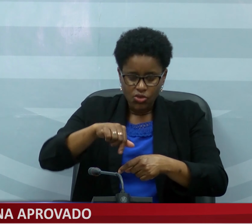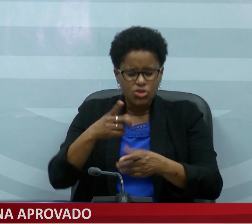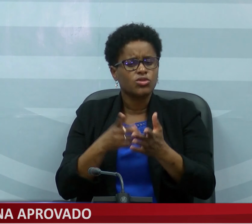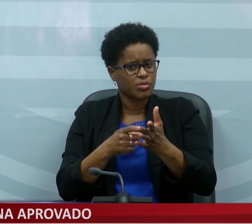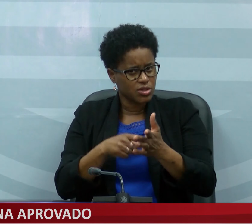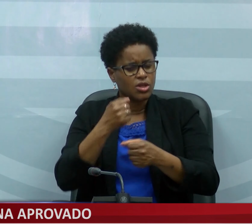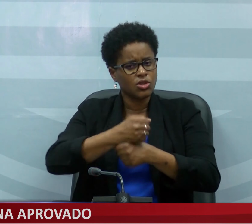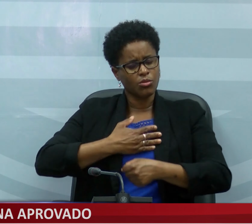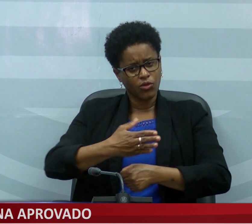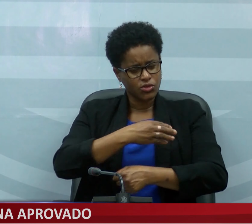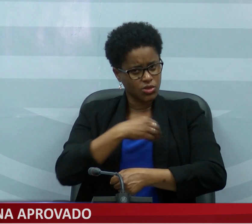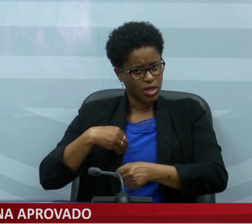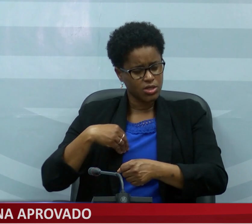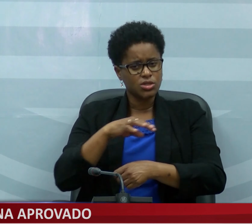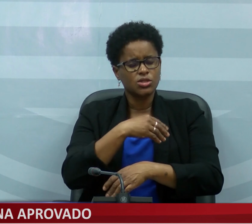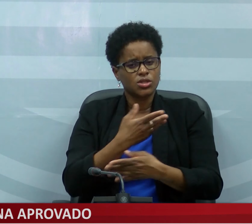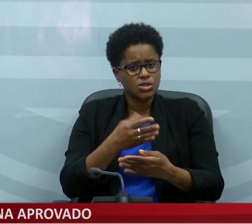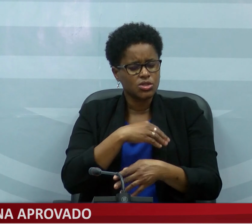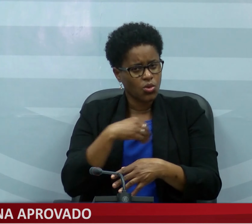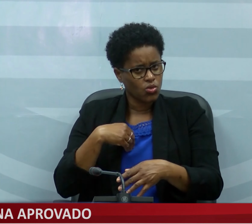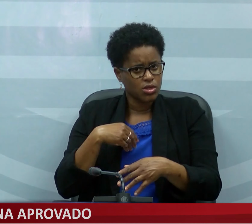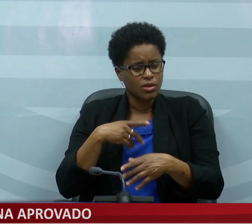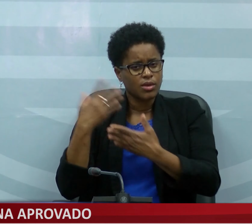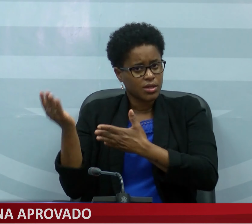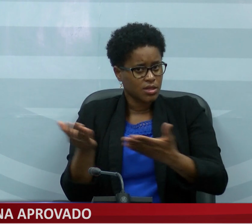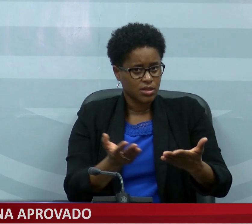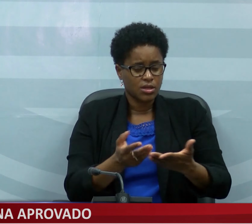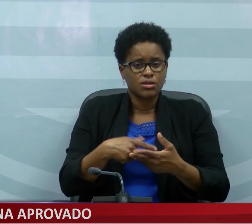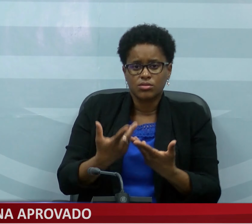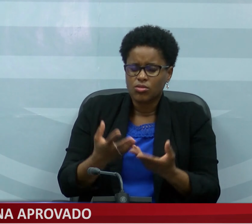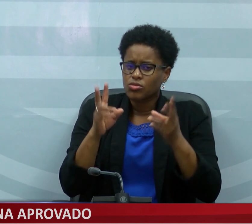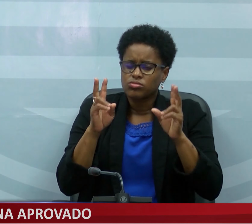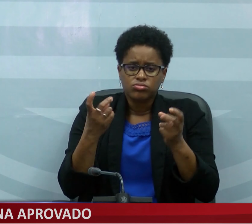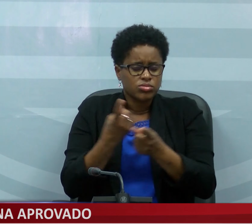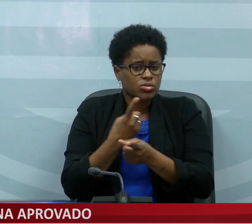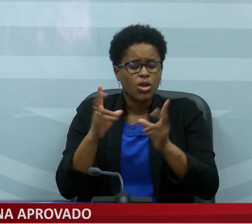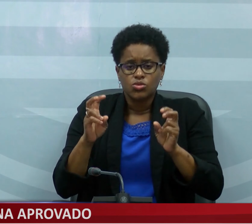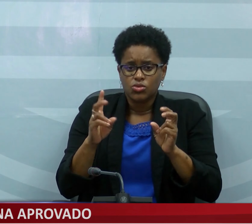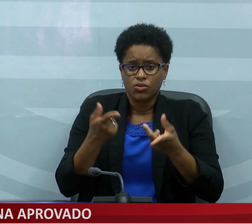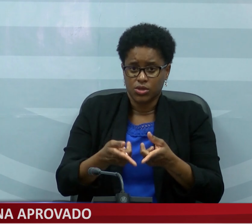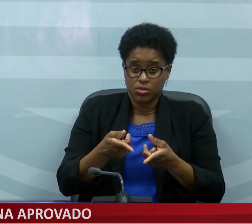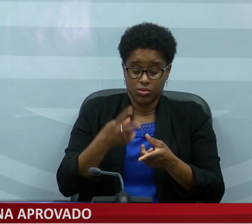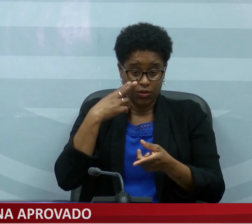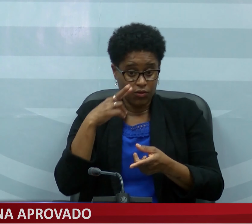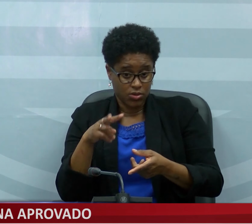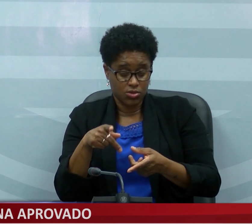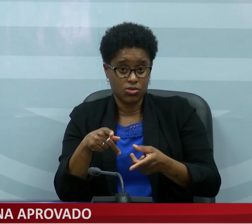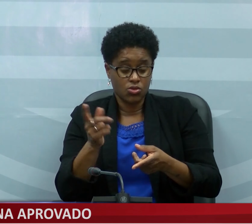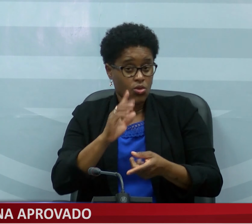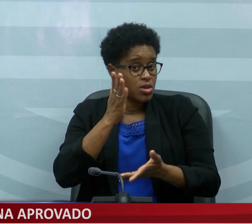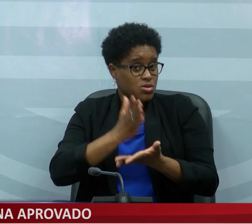doentes portanto a um são critérios que foram tidos em consideração não apenas